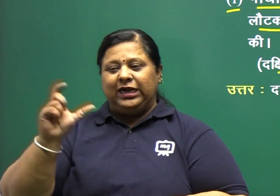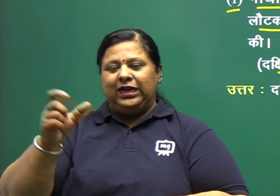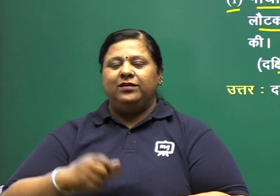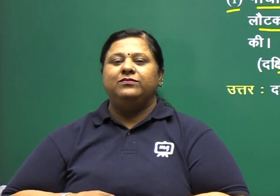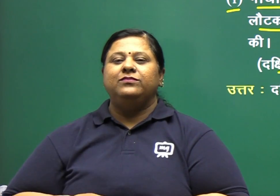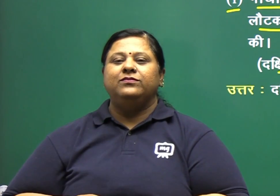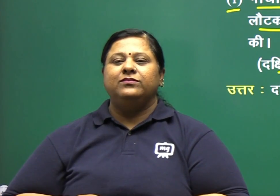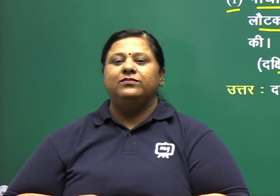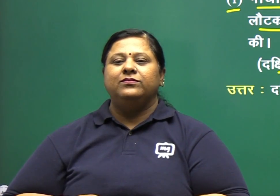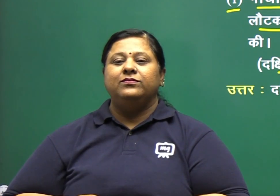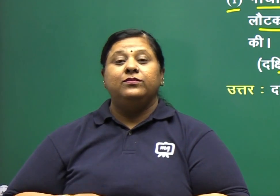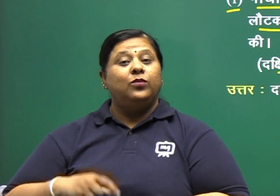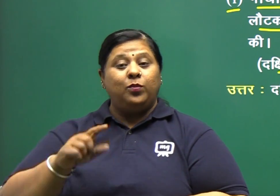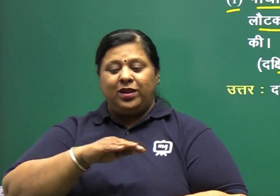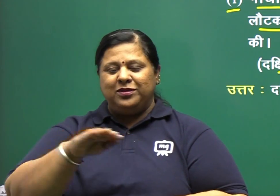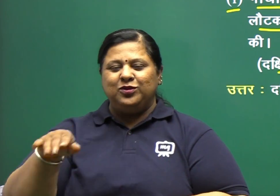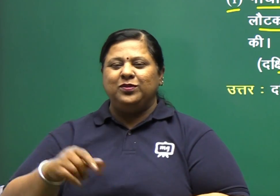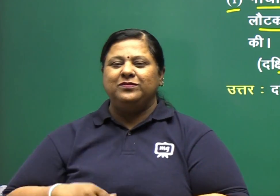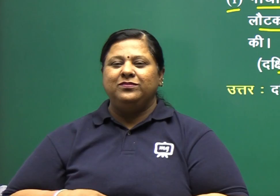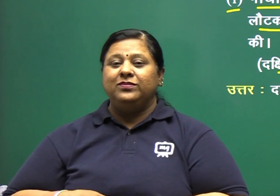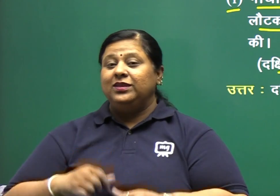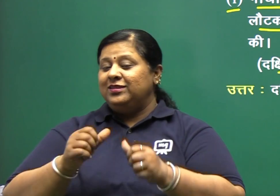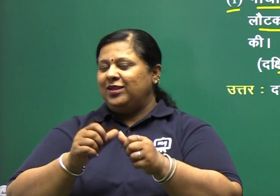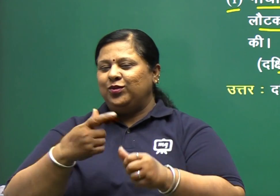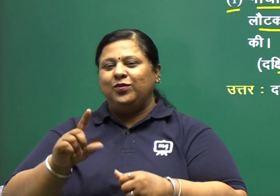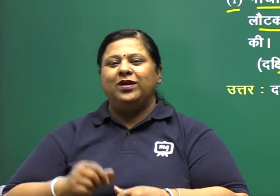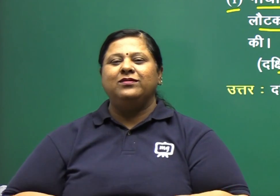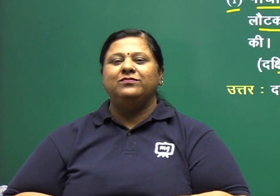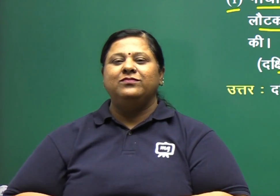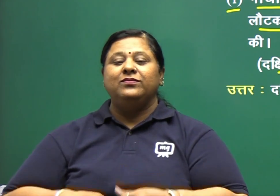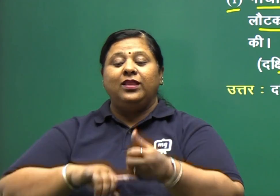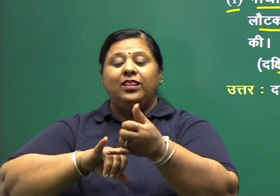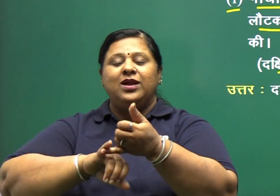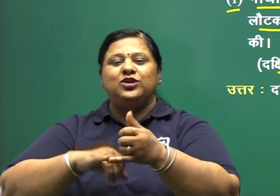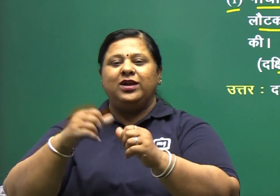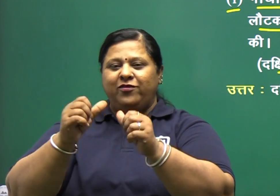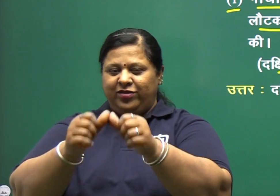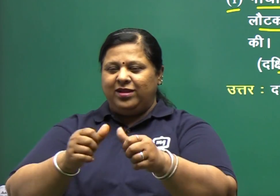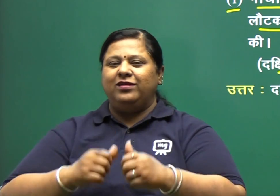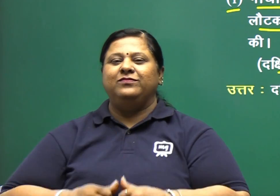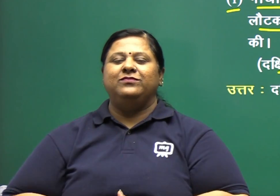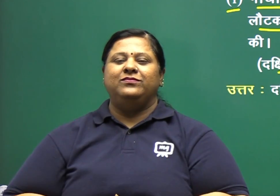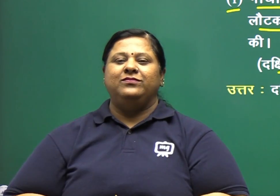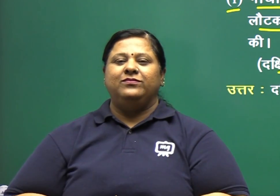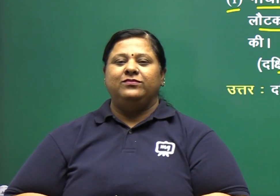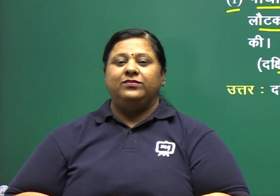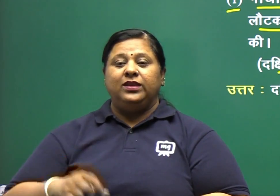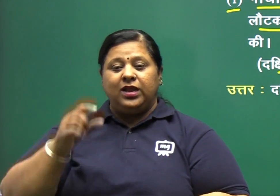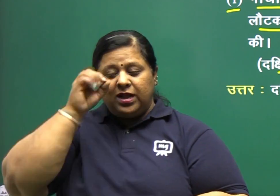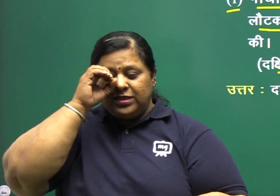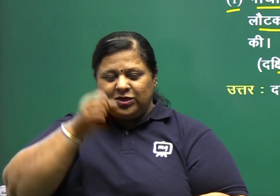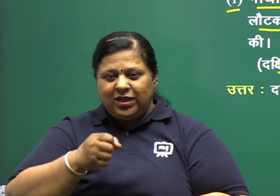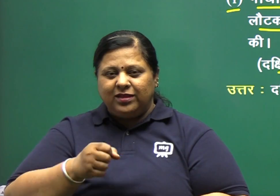इटली। तो प्यारे बच्चों, सही उत्तर होगा दक्षिण अफ्रीका। गांधी जी